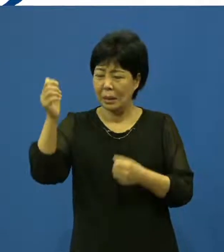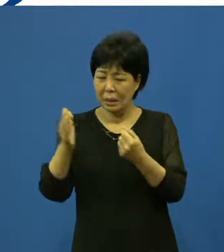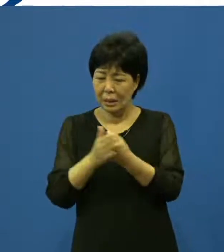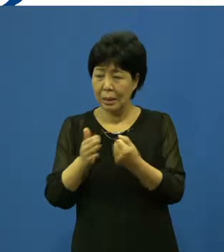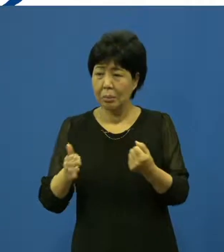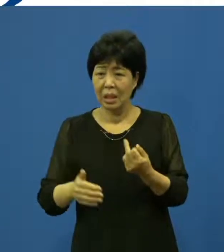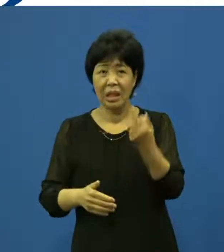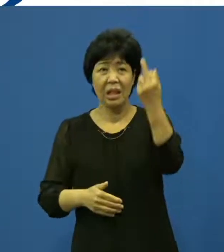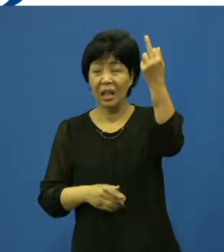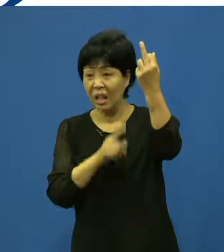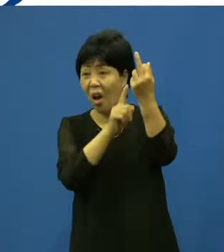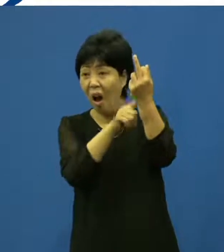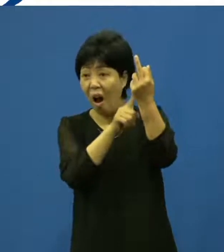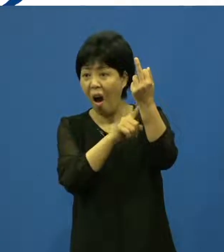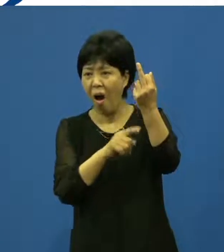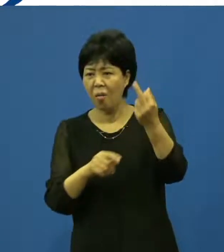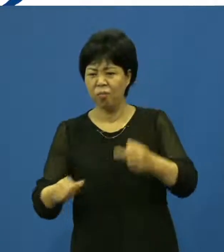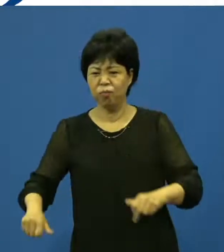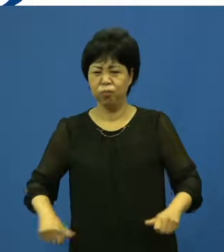화가 나 있어요.